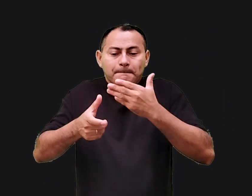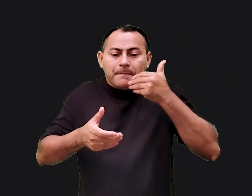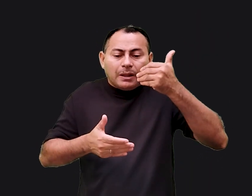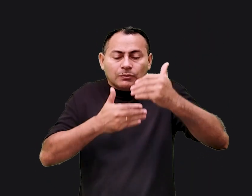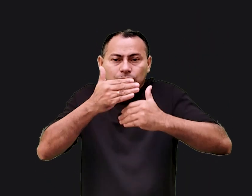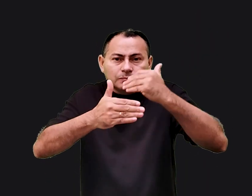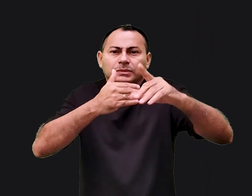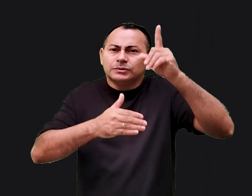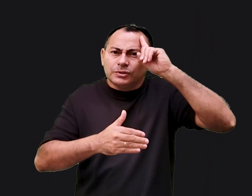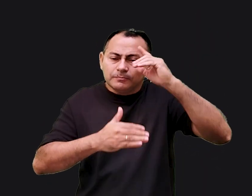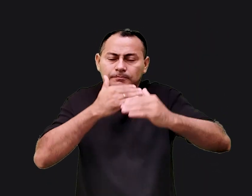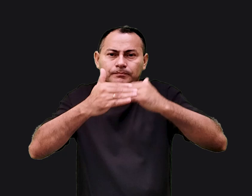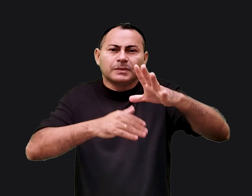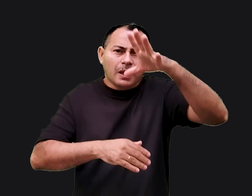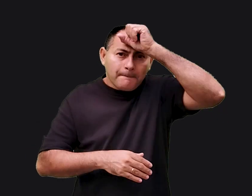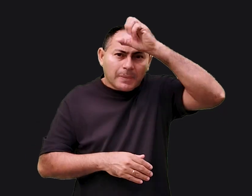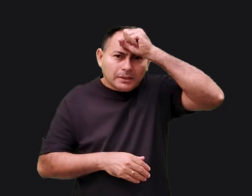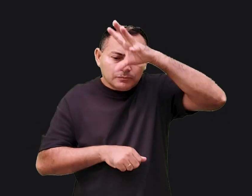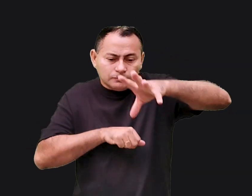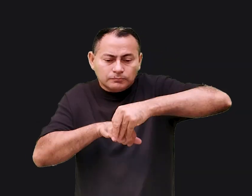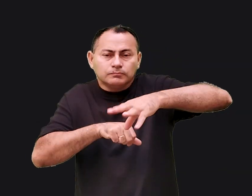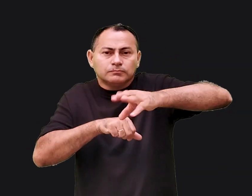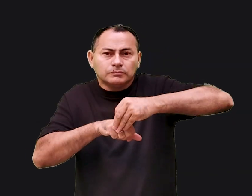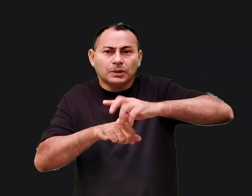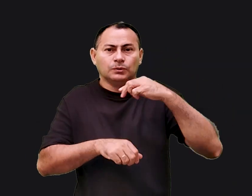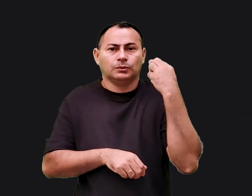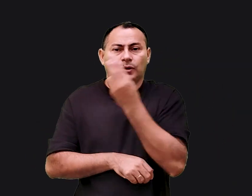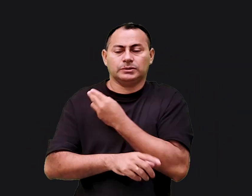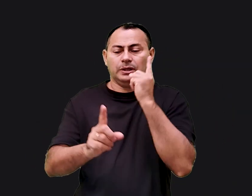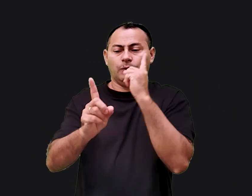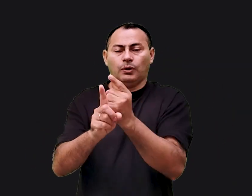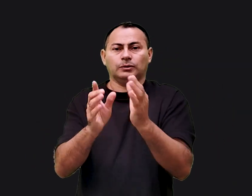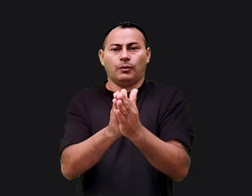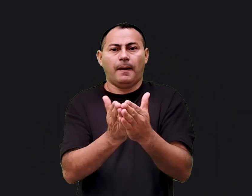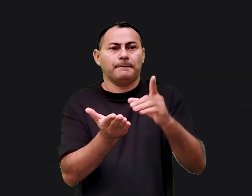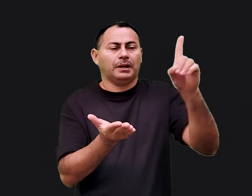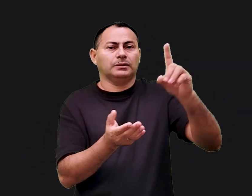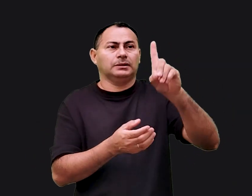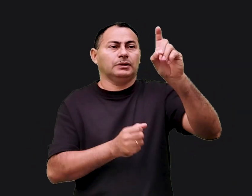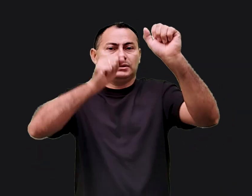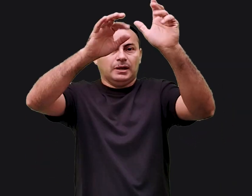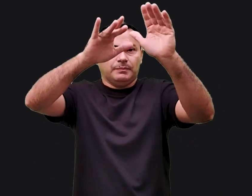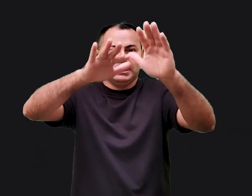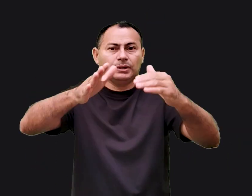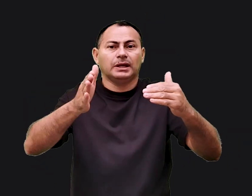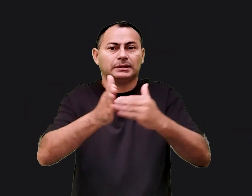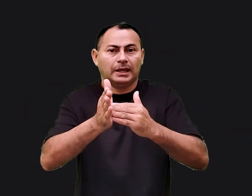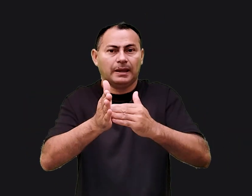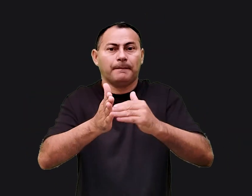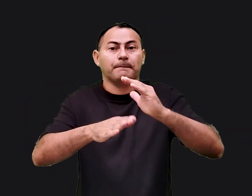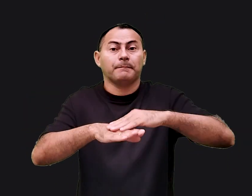crescendo dia após dia aprendendo com com o nosso encontro com a palavra Deus lhe abençoe até